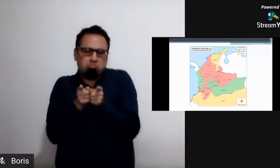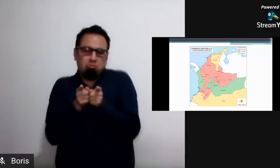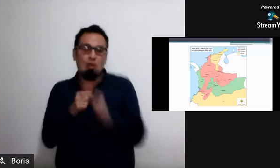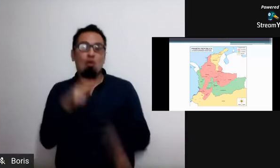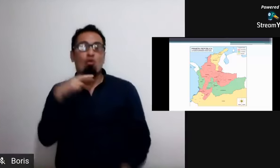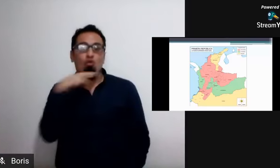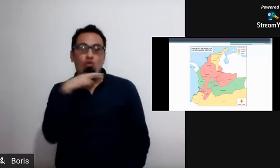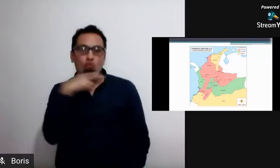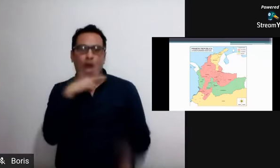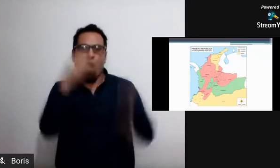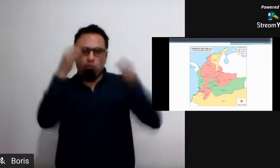el mapa